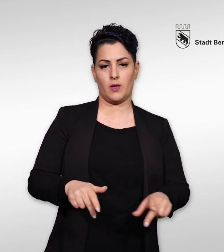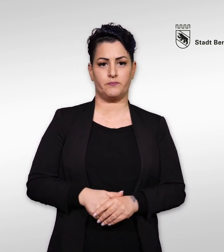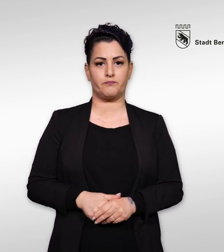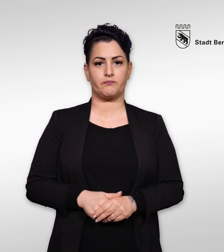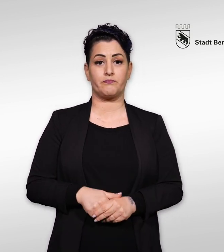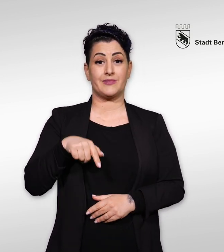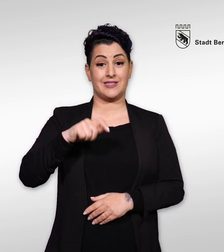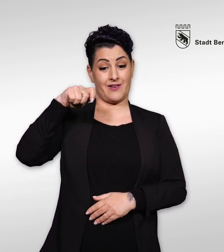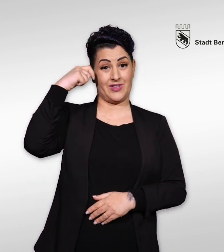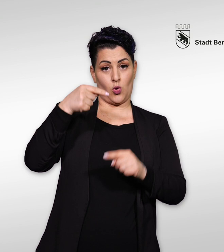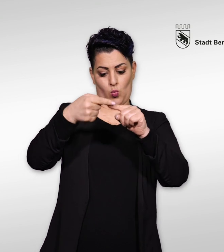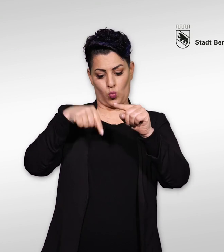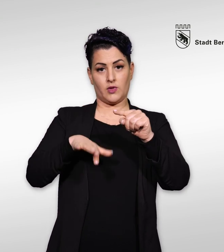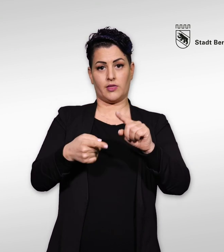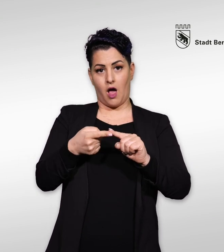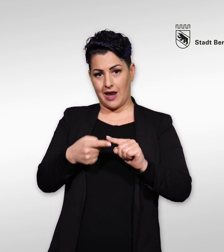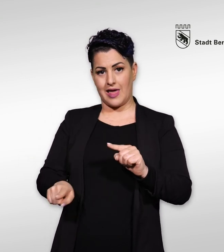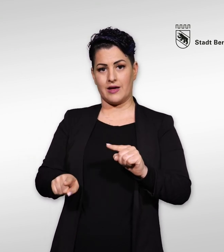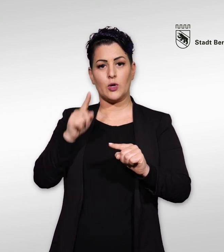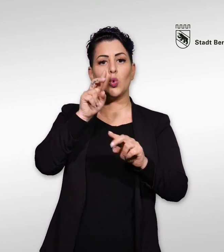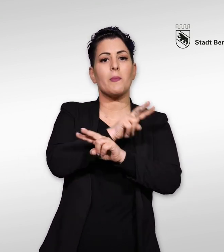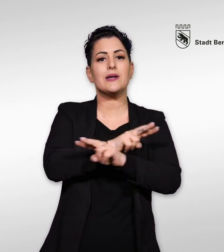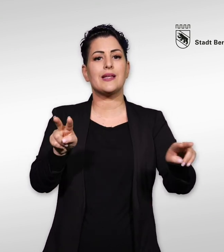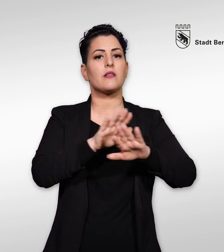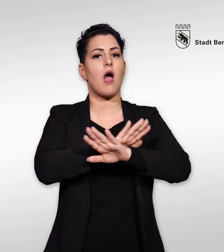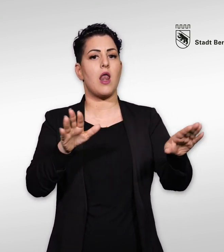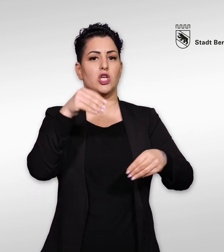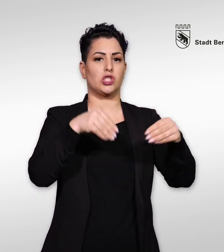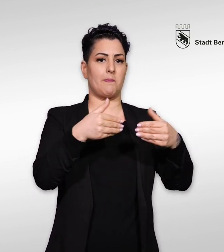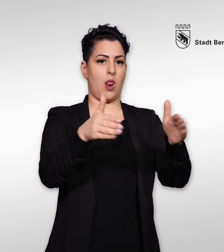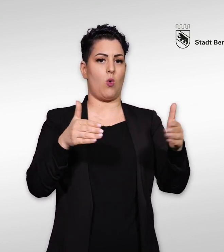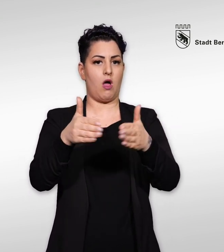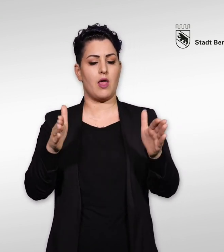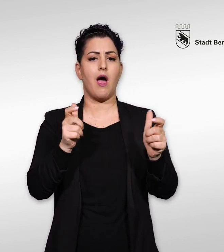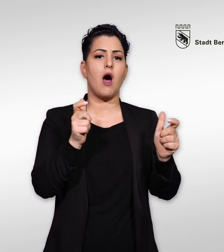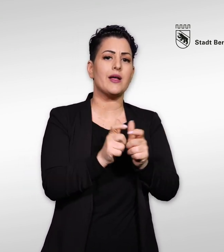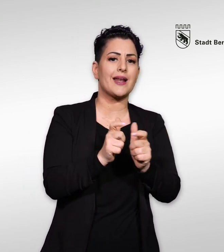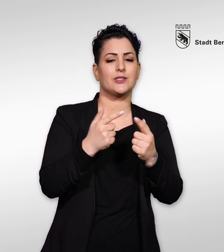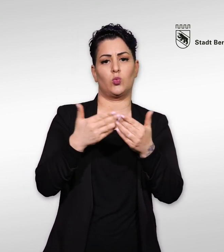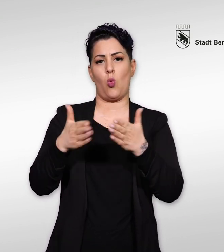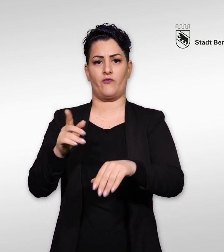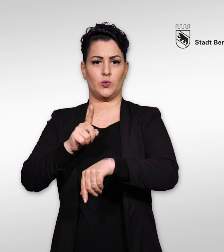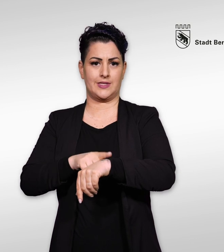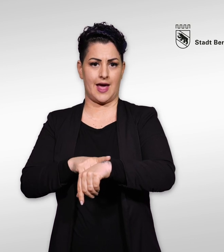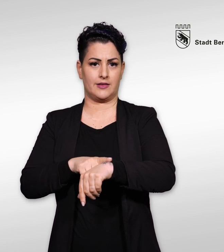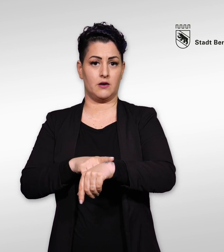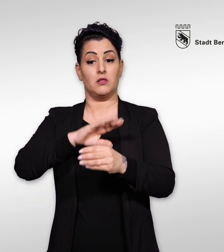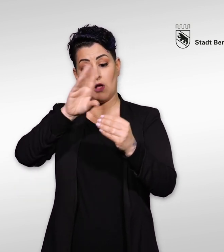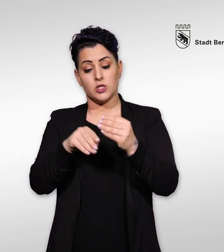Im Link unter diesem Video finden Sie eine Übersicht über die Adressen und Öffnungszeiten aller Stimmlokale sowie Informationen